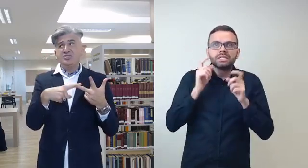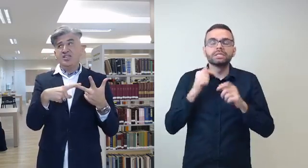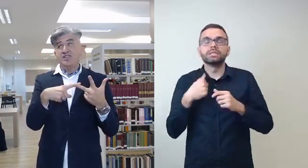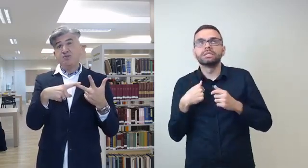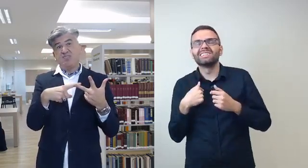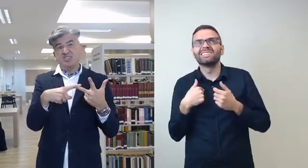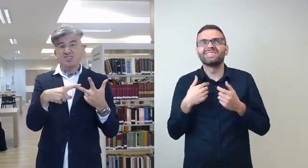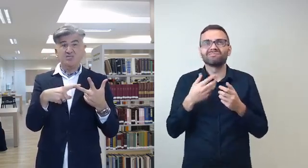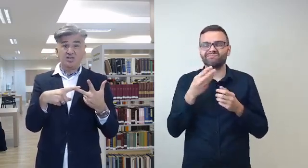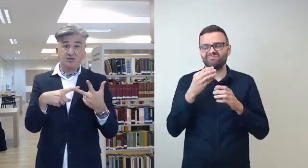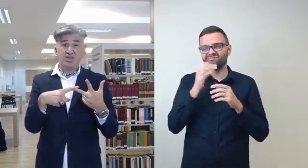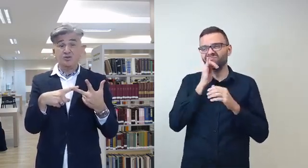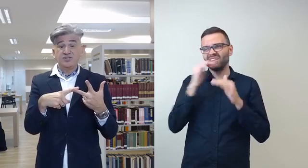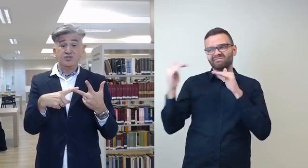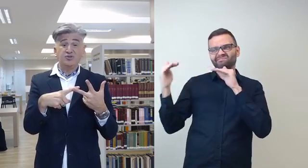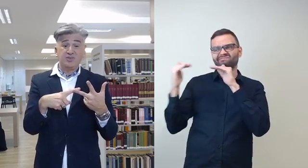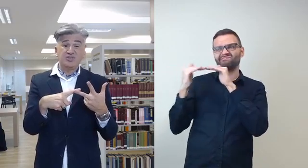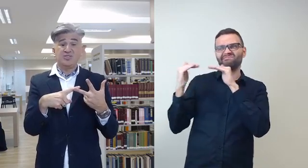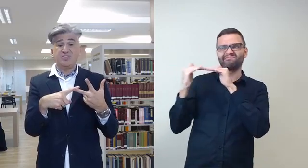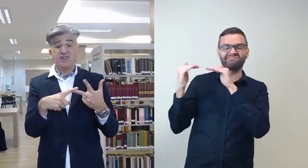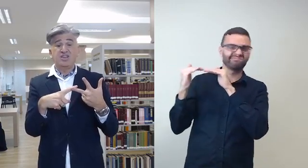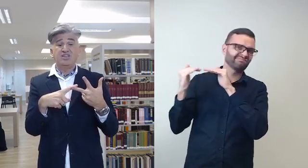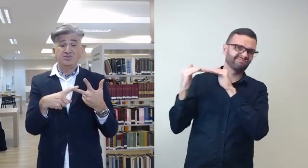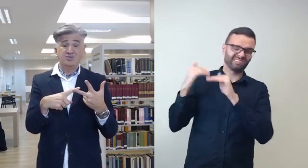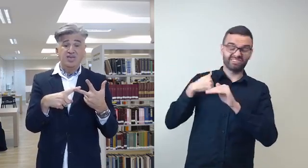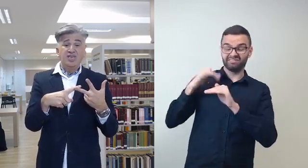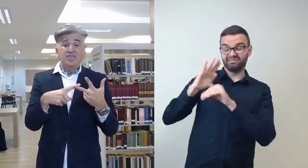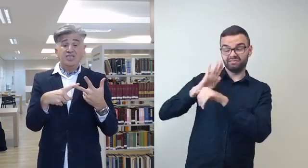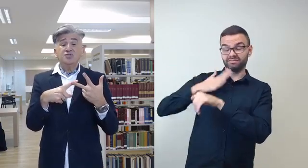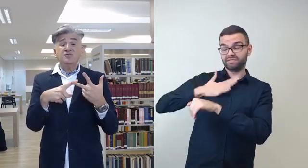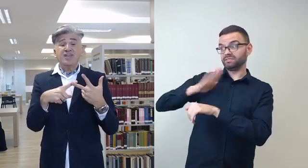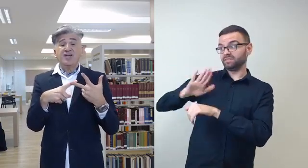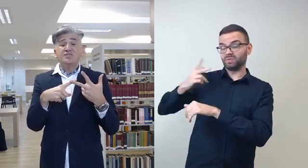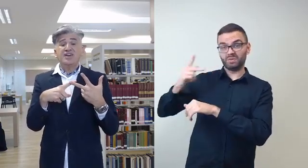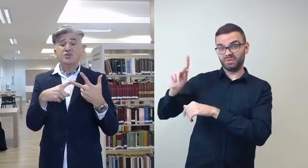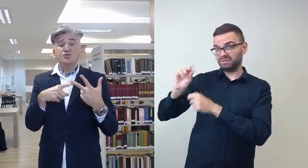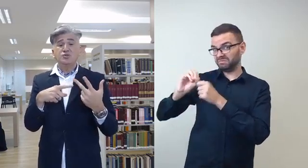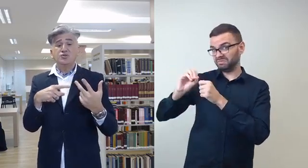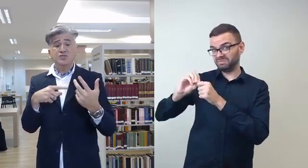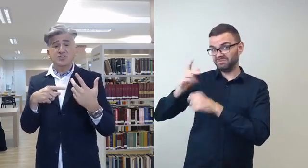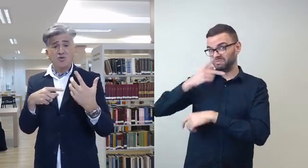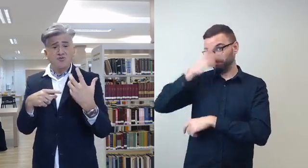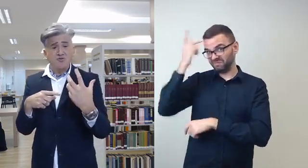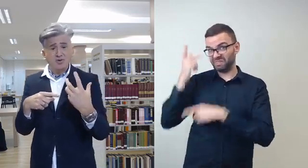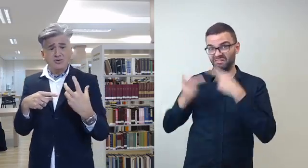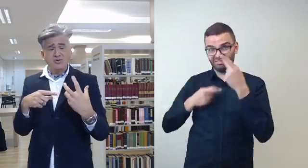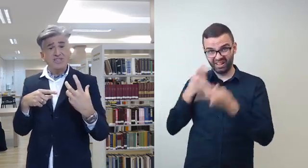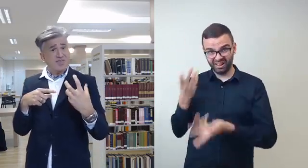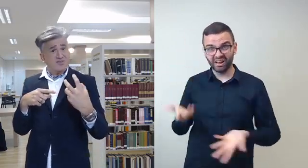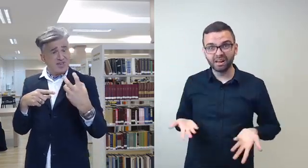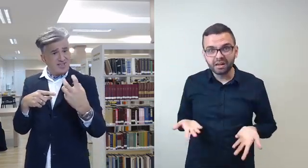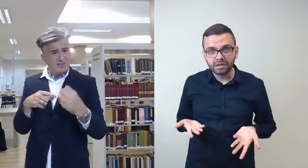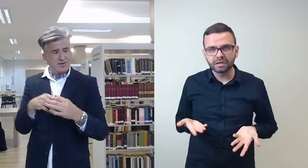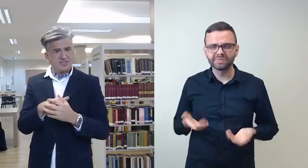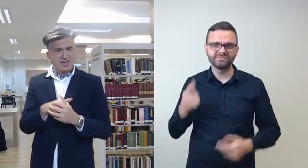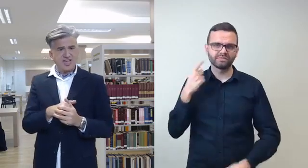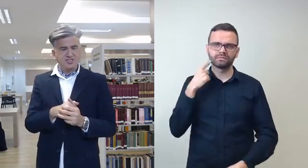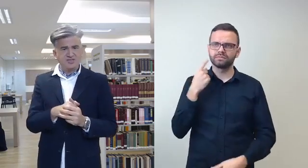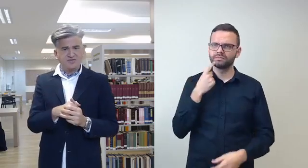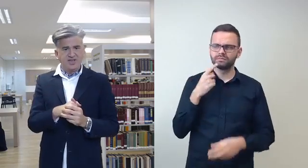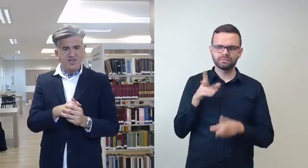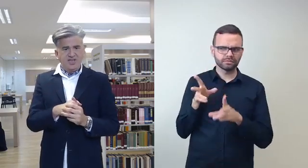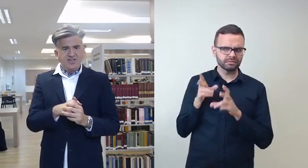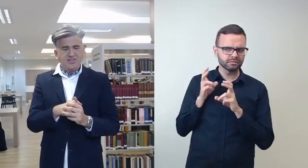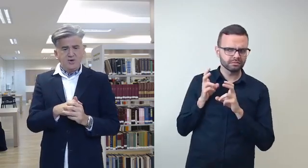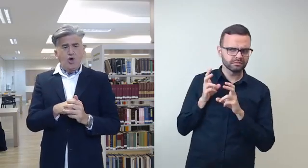de desaprovação, que não está gostando do que a pessoa está falando. Isso vai causar aos surdos um desconforto e interferência durante a